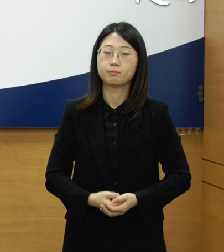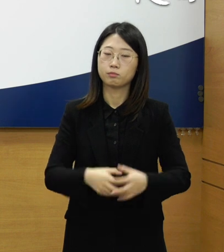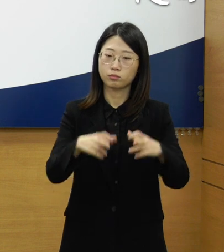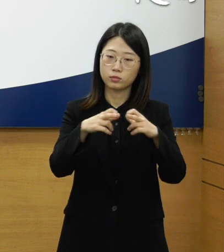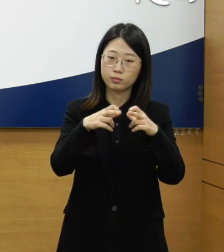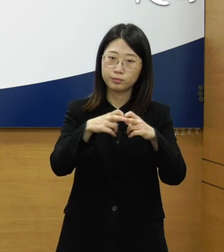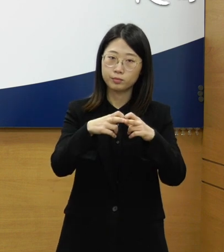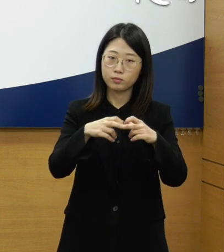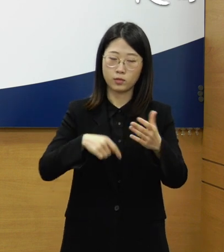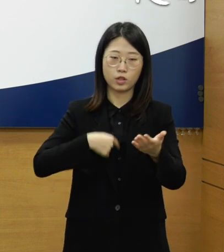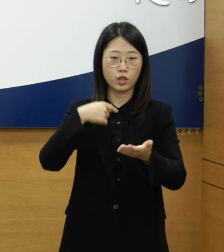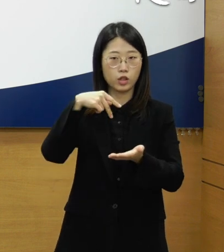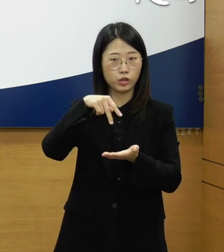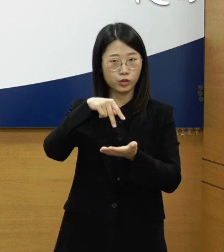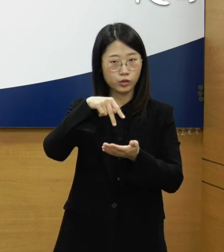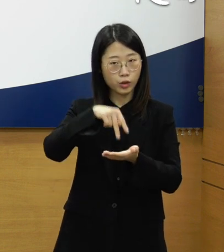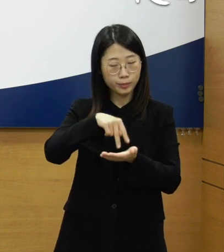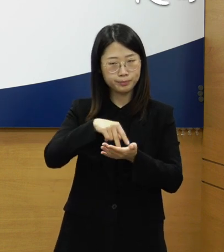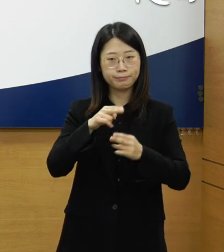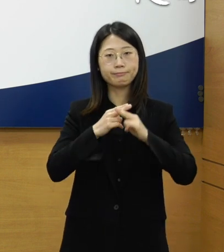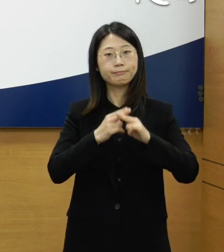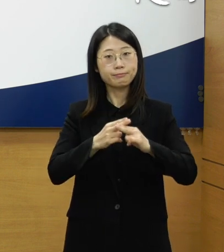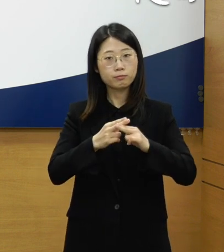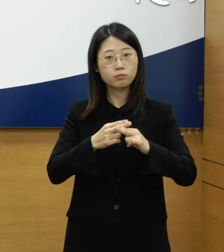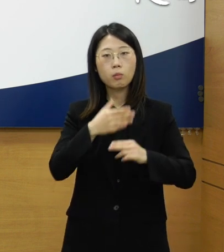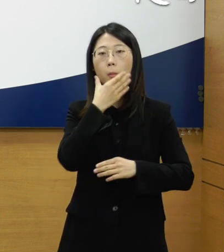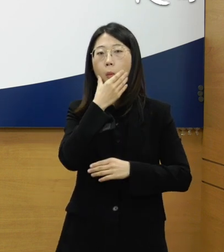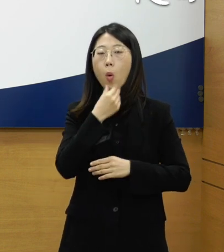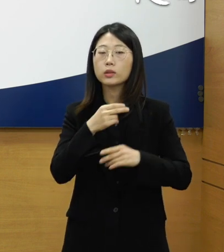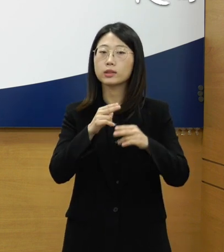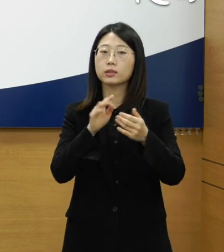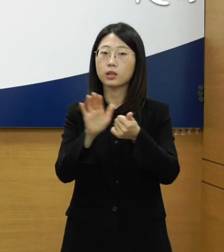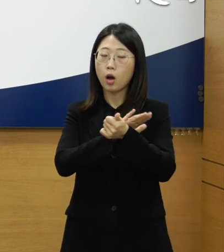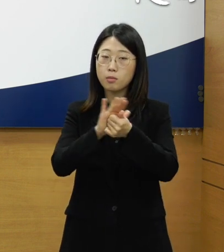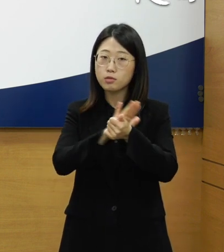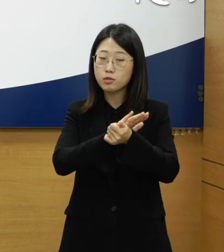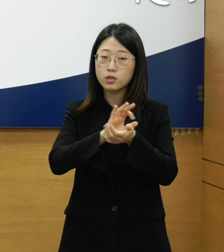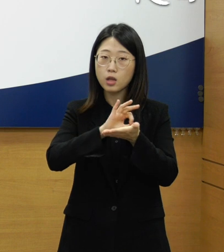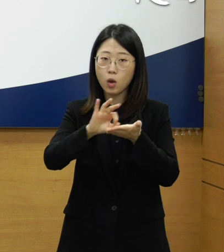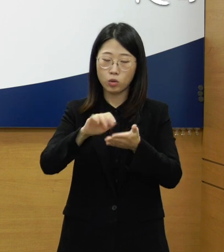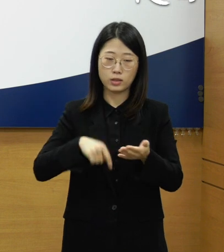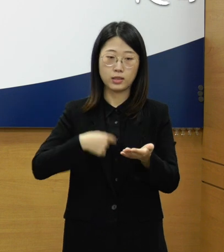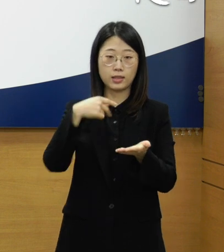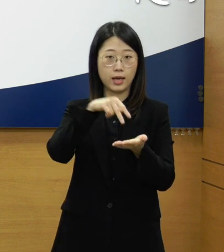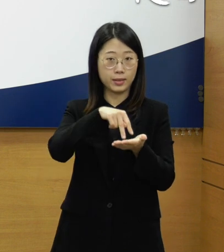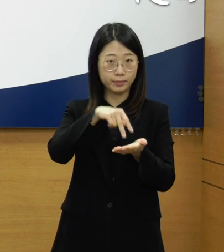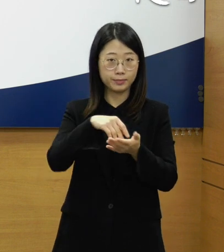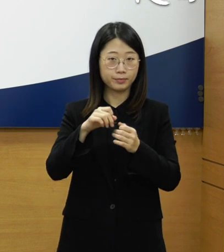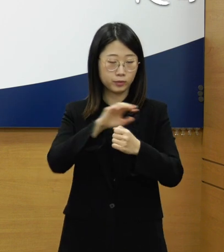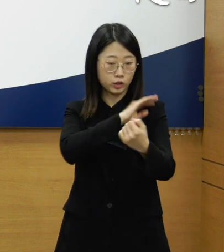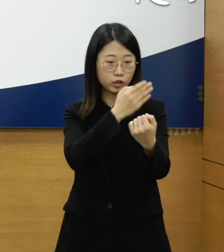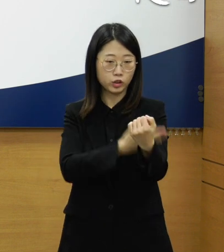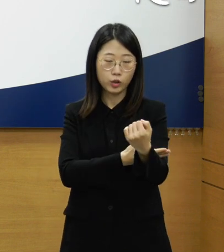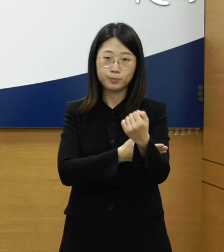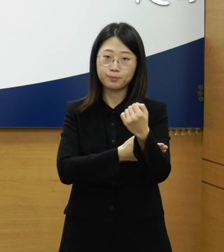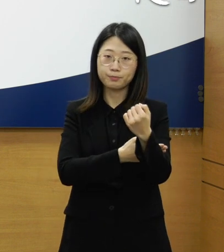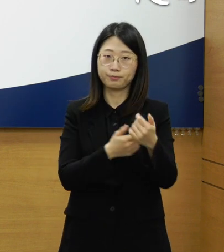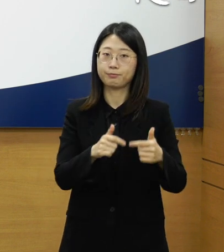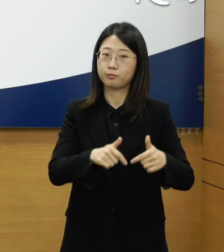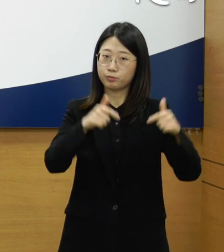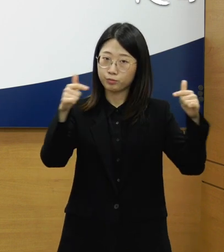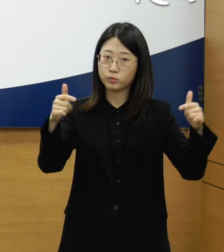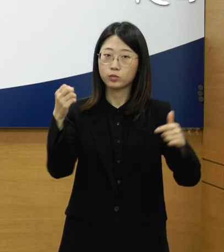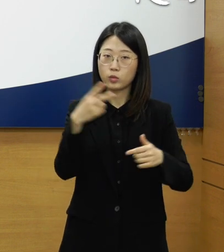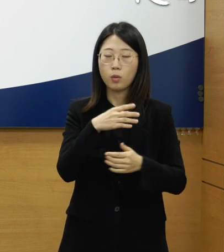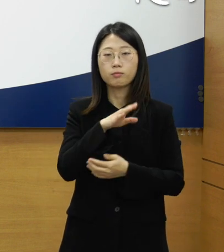장애인이 자기 주도적 복지 서비스 이용으로 자립 능력을 강화하고 실질적인